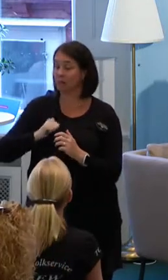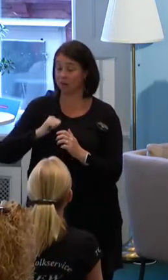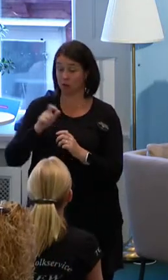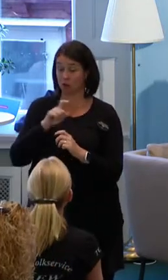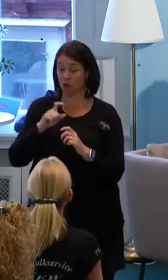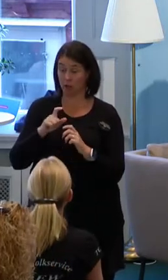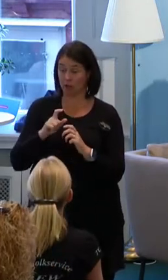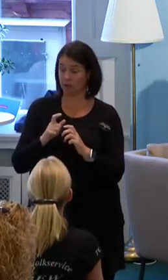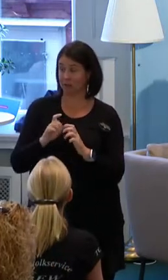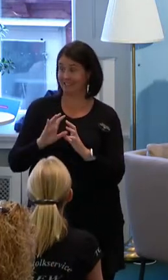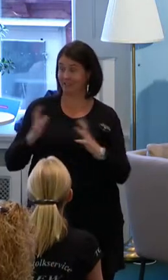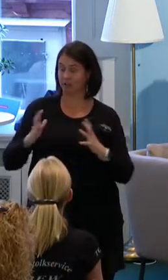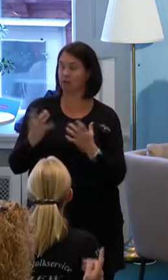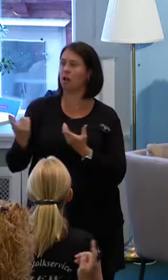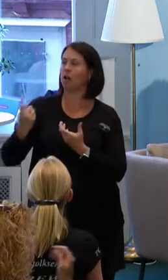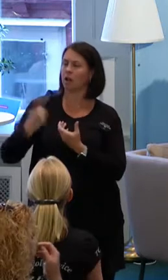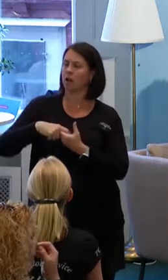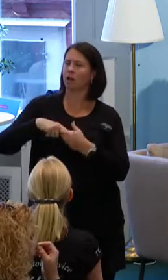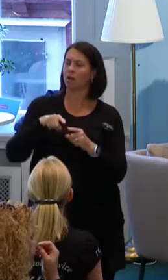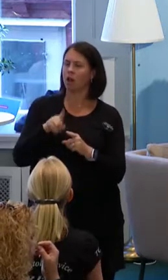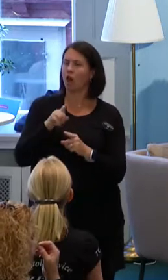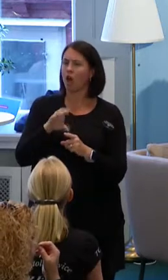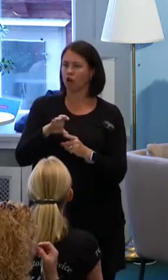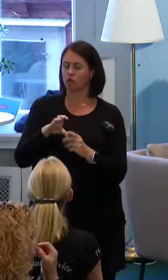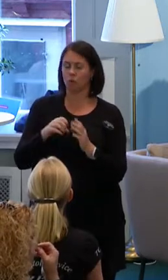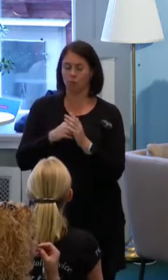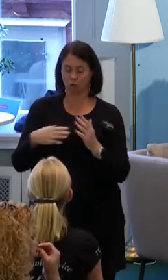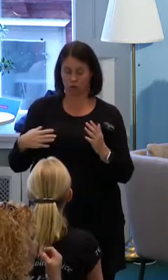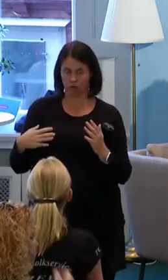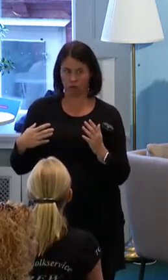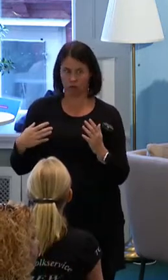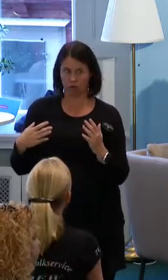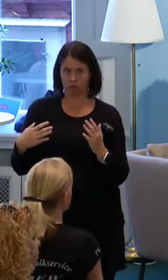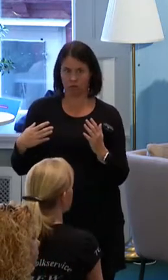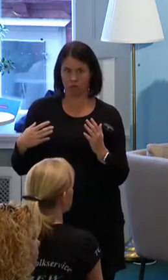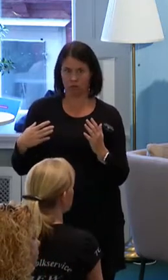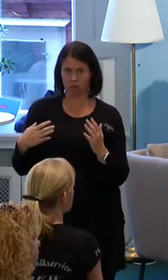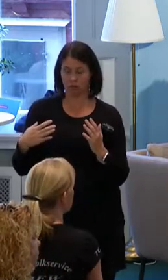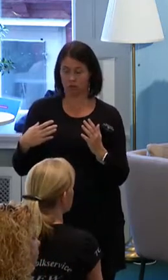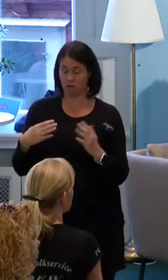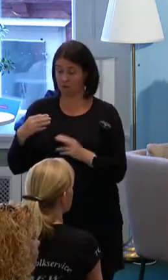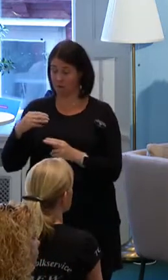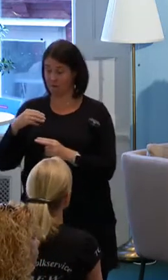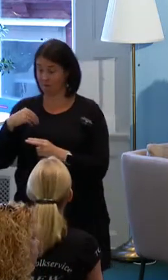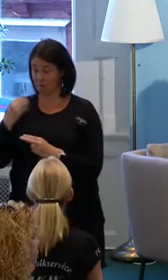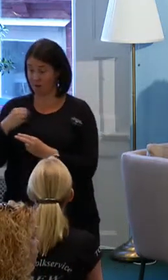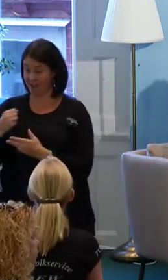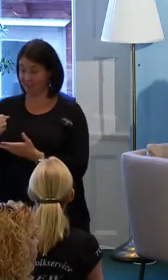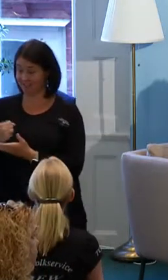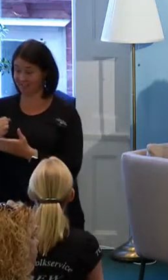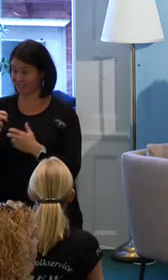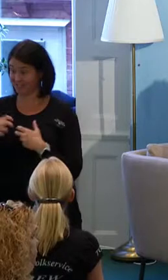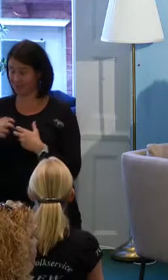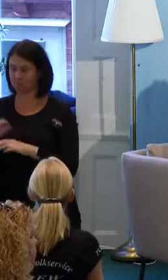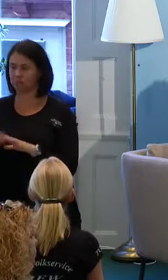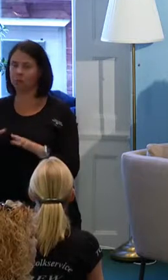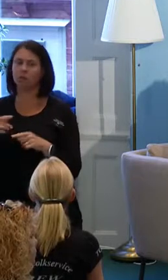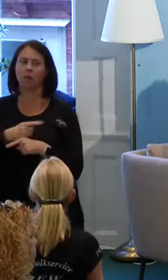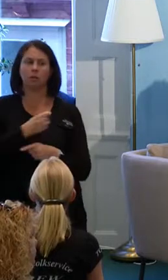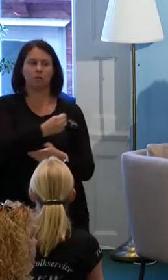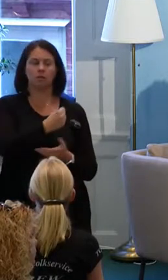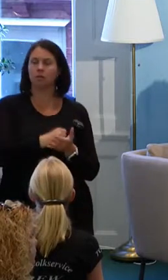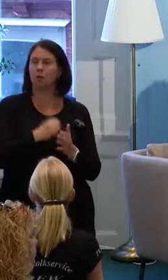delvis om LAS. Det är ju så det är. För att istället för att våga anställa någon så hyr man in någon från ett